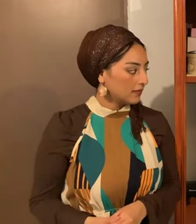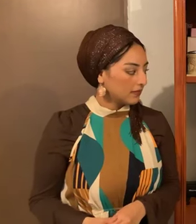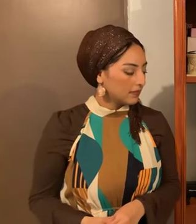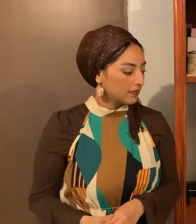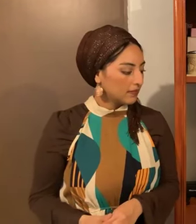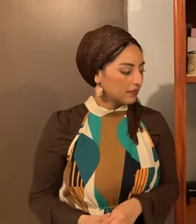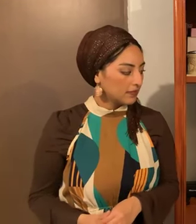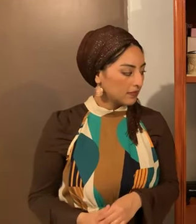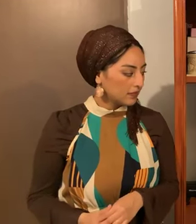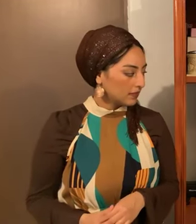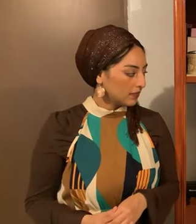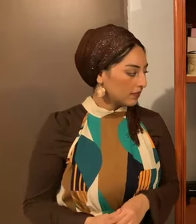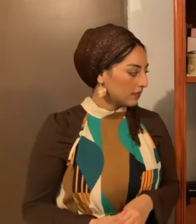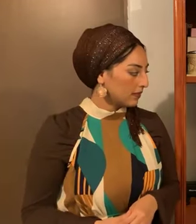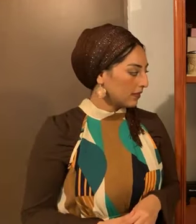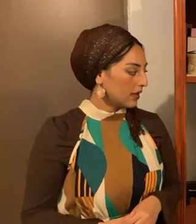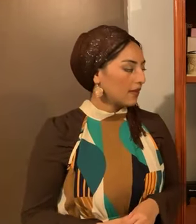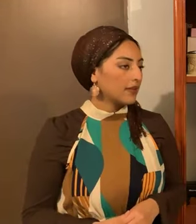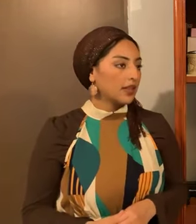arpas,